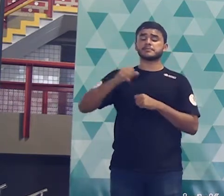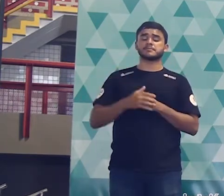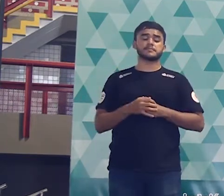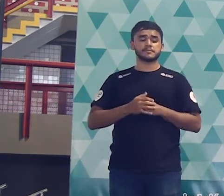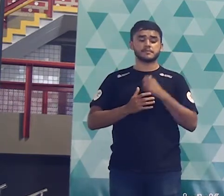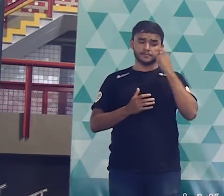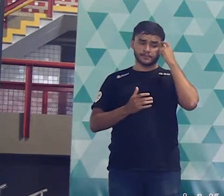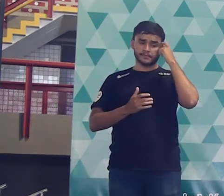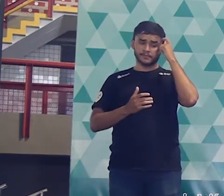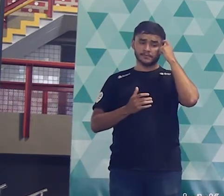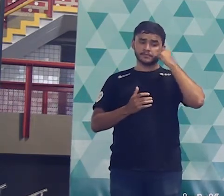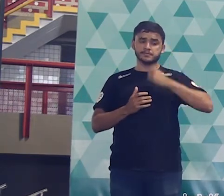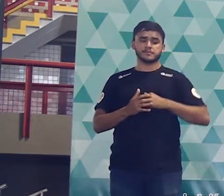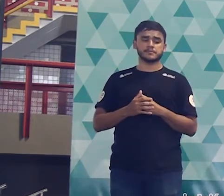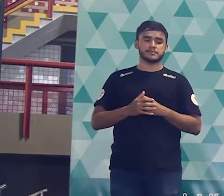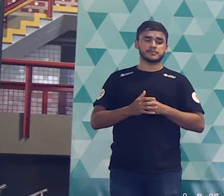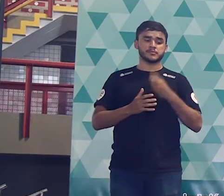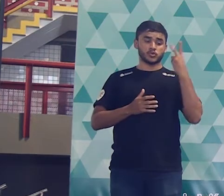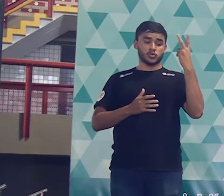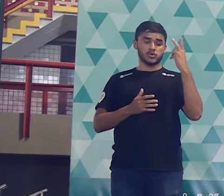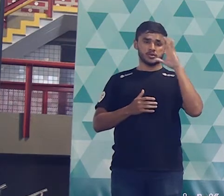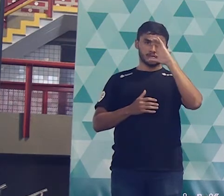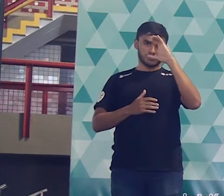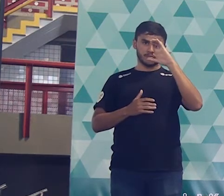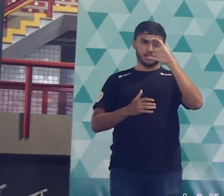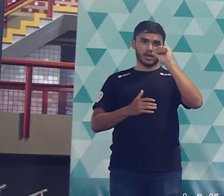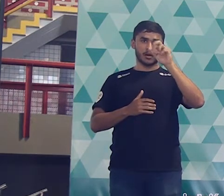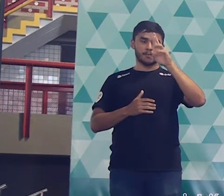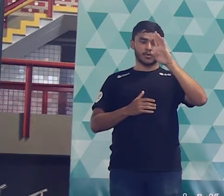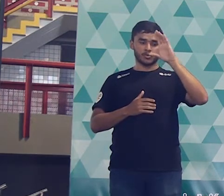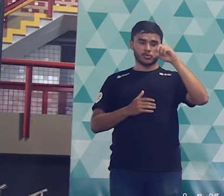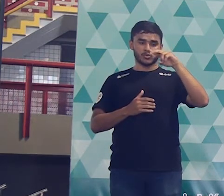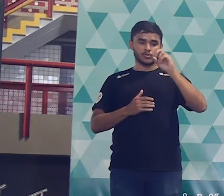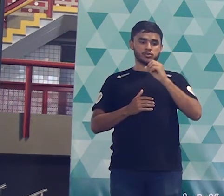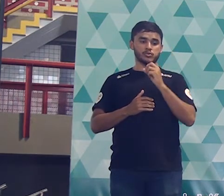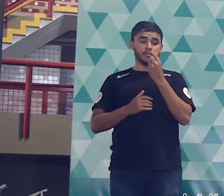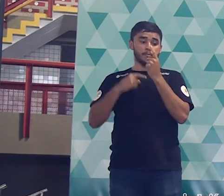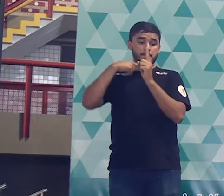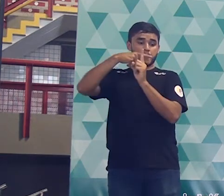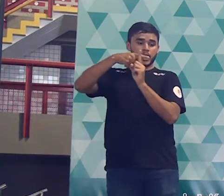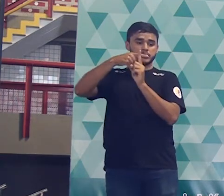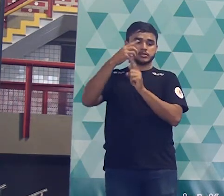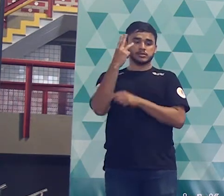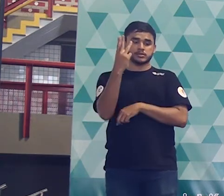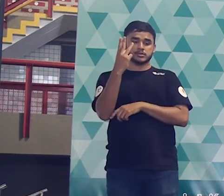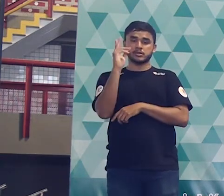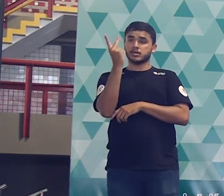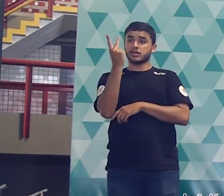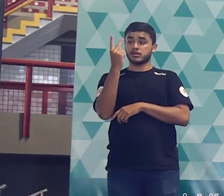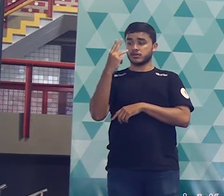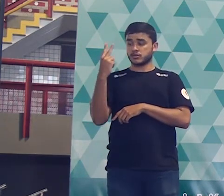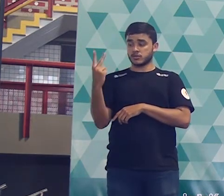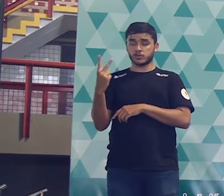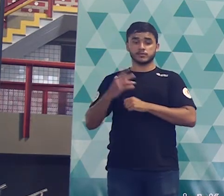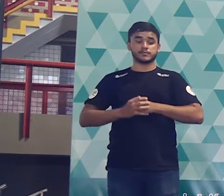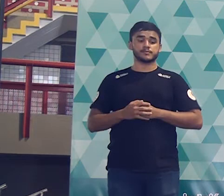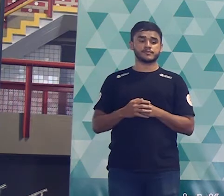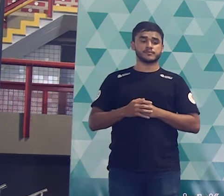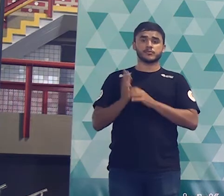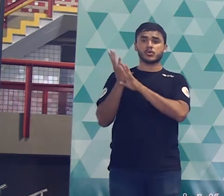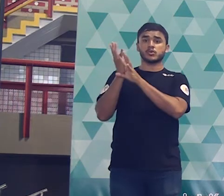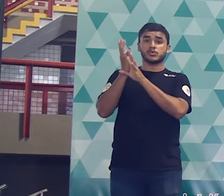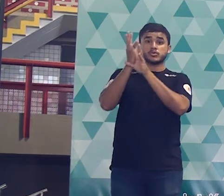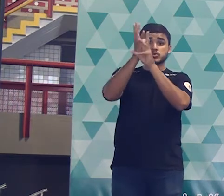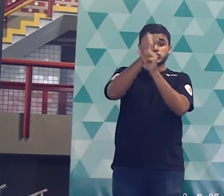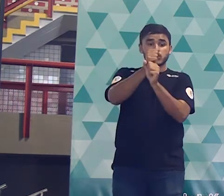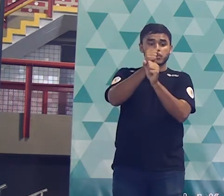ver? 2 carbonos mais 3 hidrogênios, produzindo um composto orgânico. Como é o nome desse